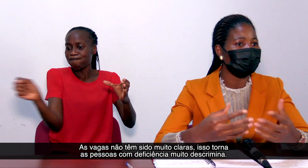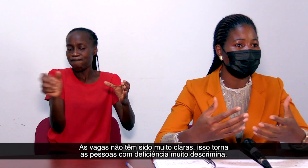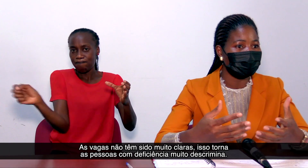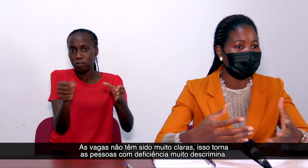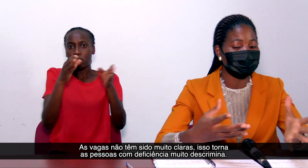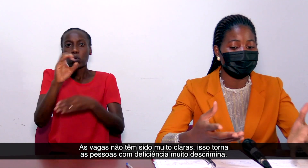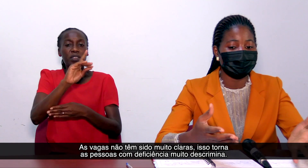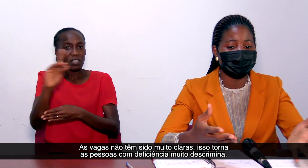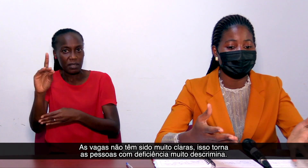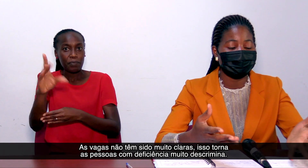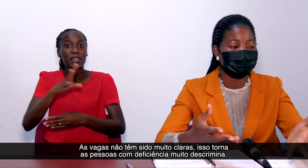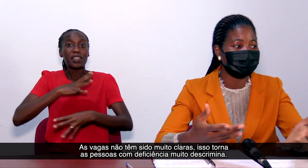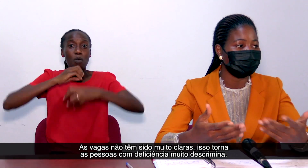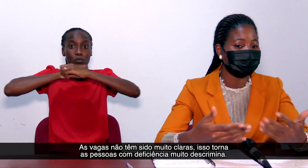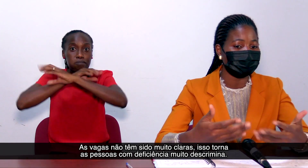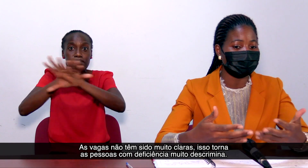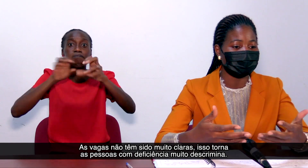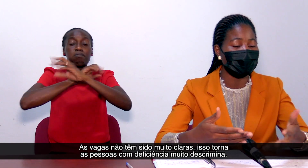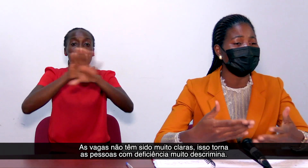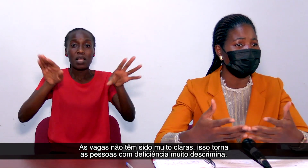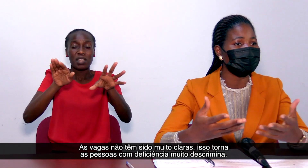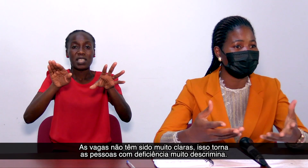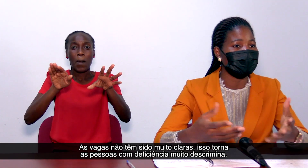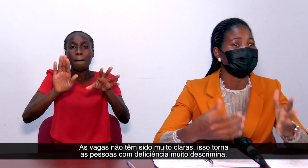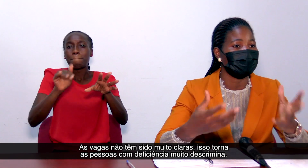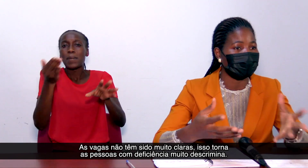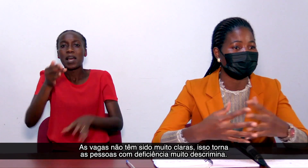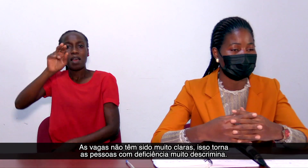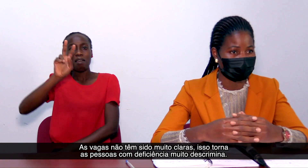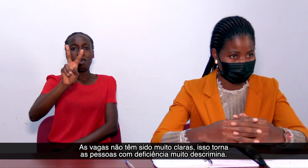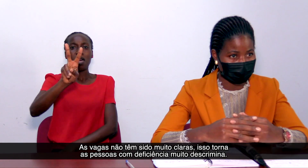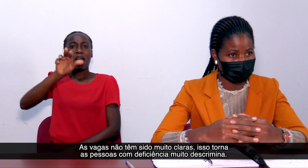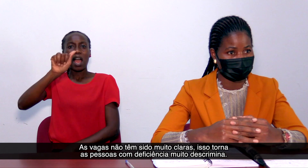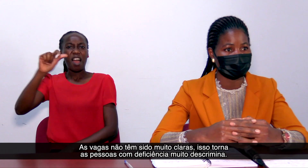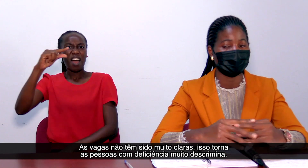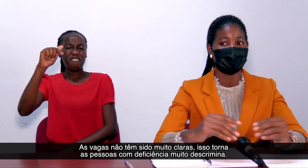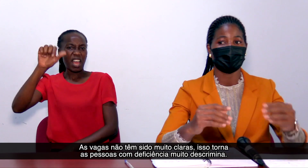muito claras e as pessoas com deficiência são realmente discriminadas.